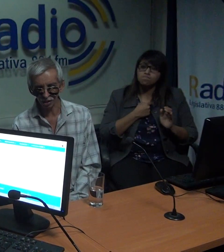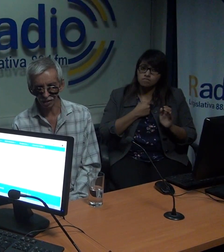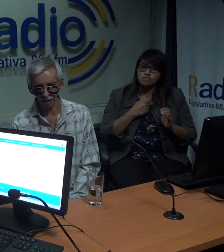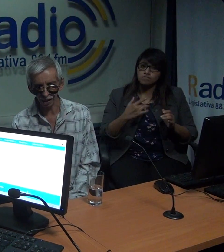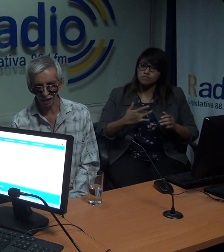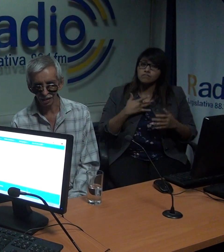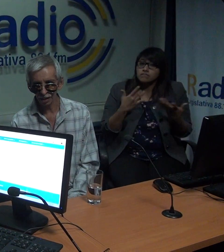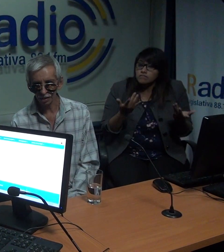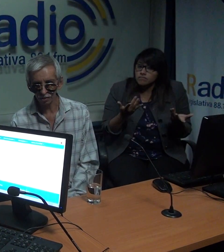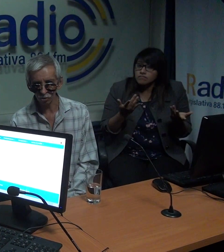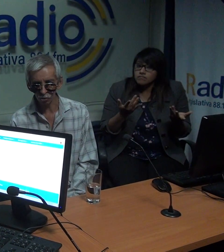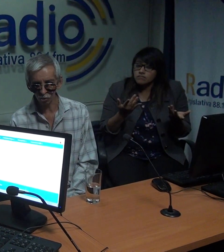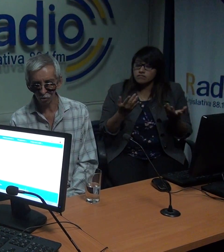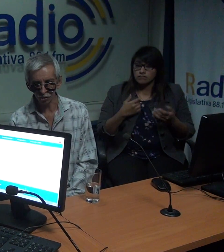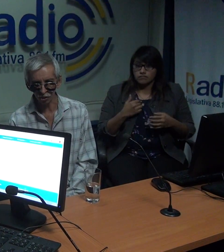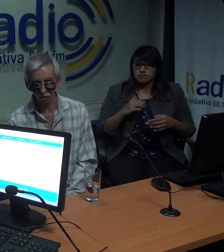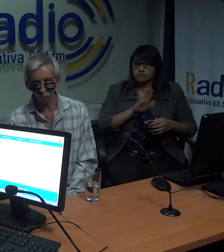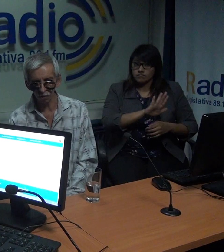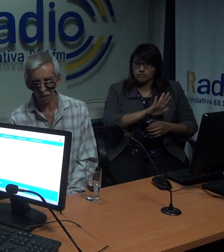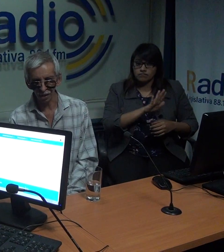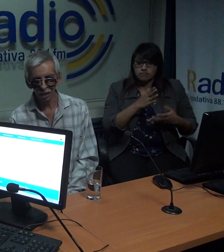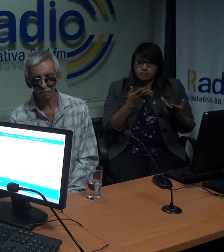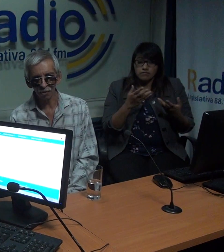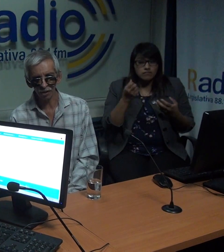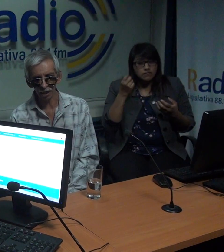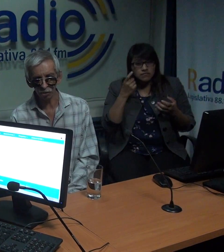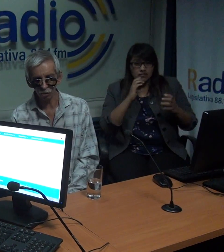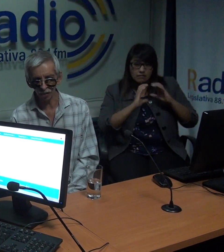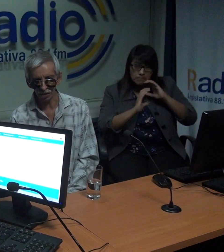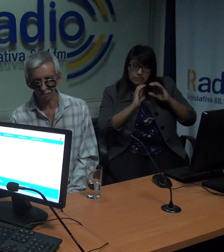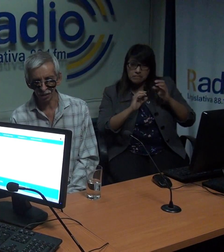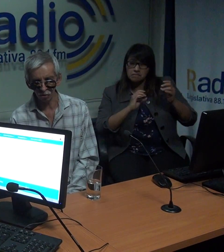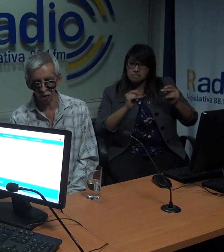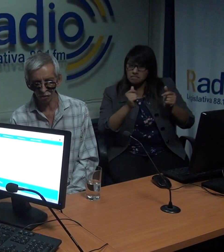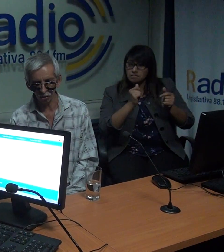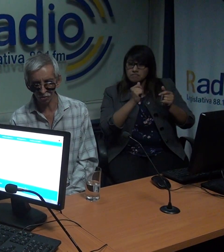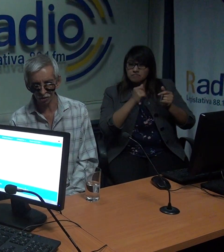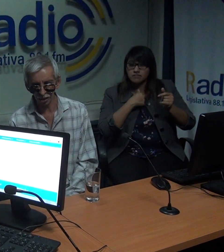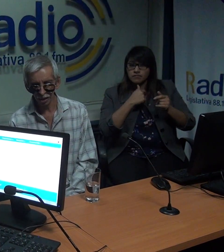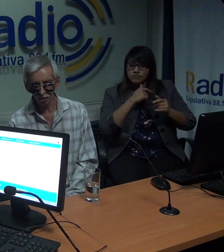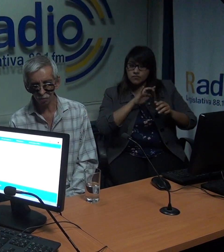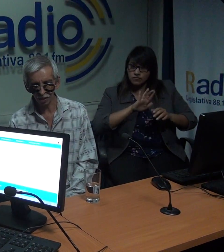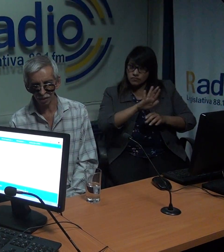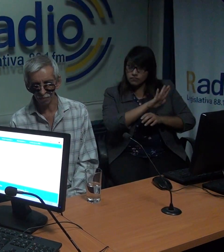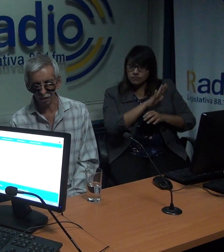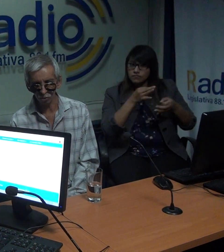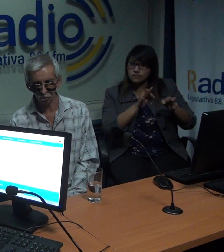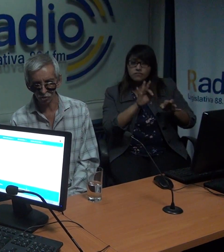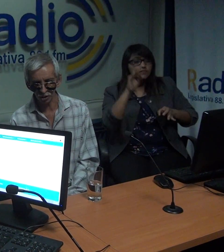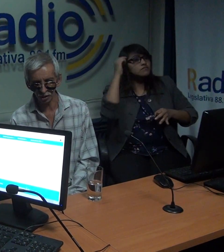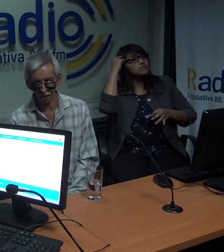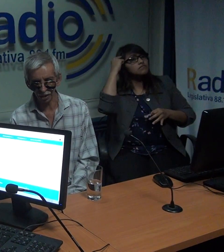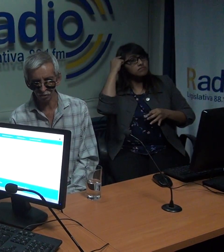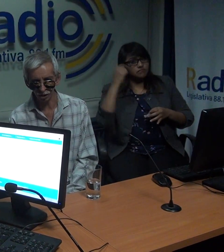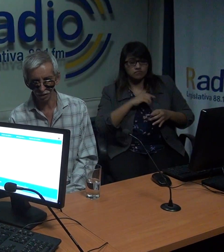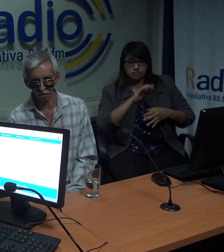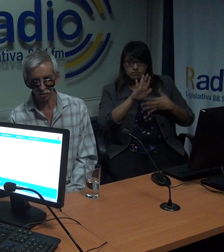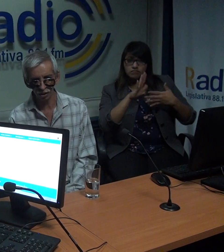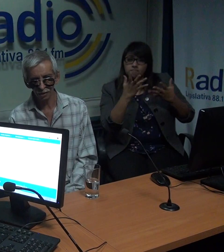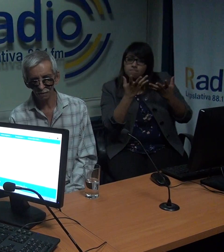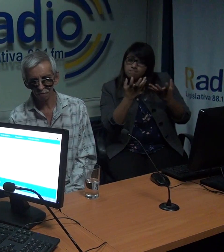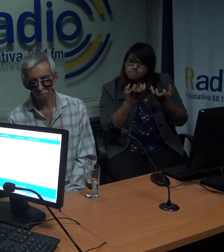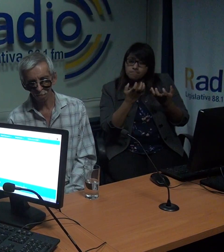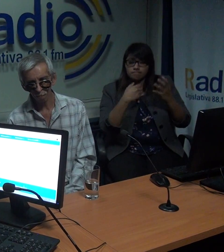hacernos entender su condición, por darnos su pensamiento, darnos a conocer su pensamiento y sus necesidades, sus